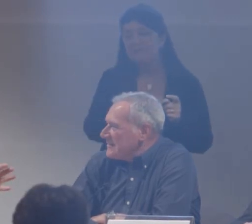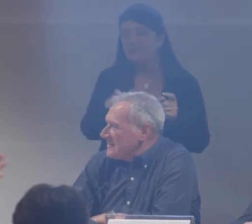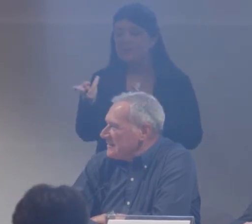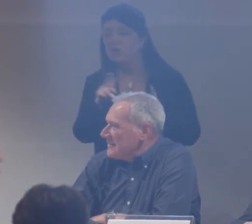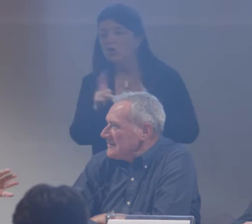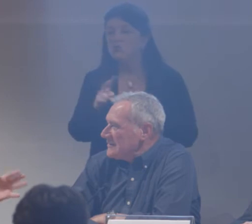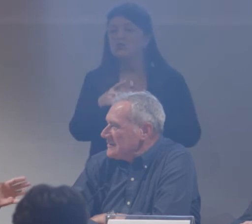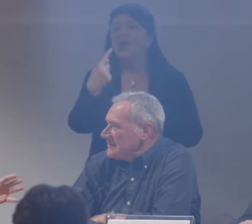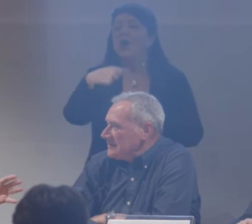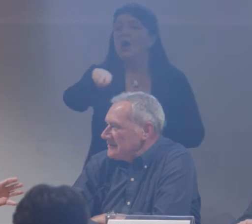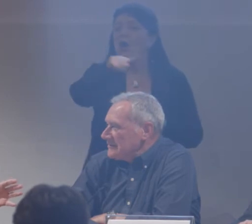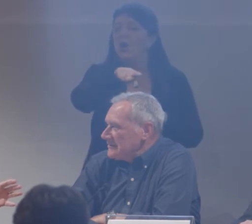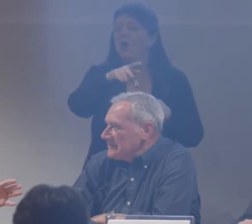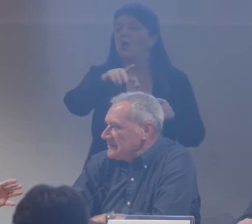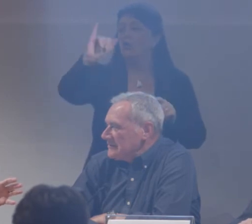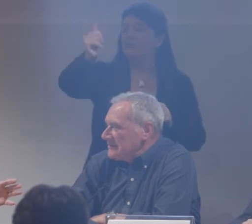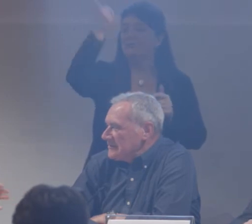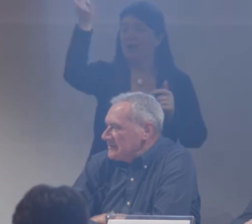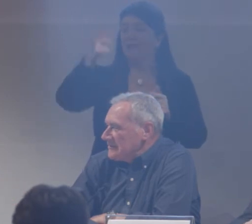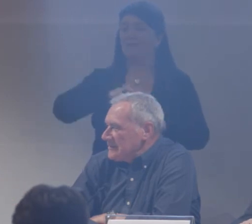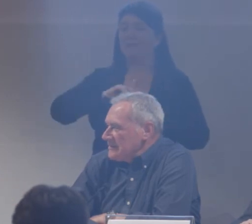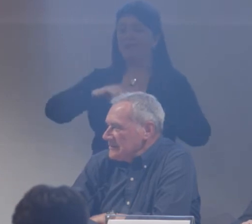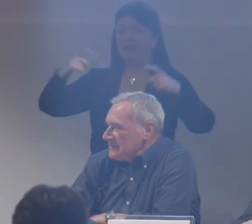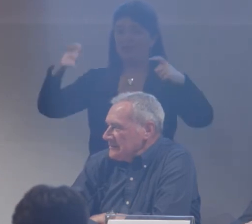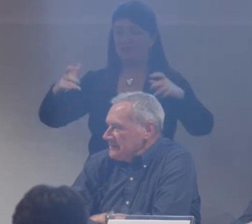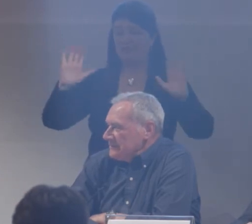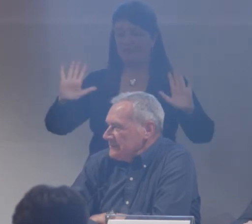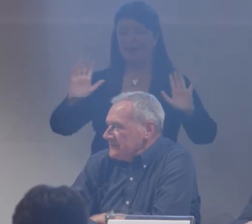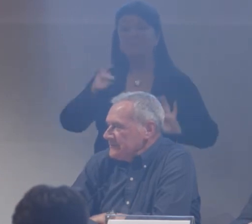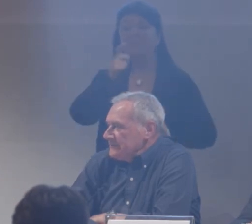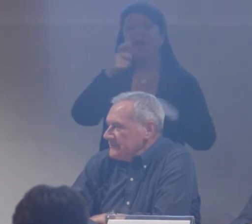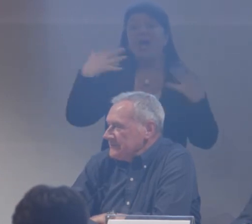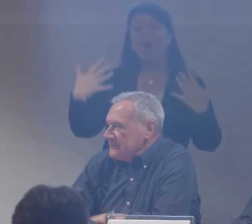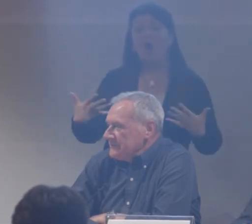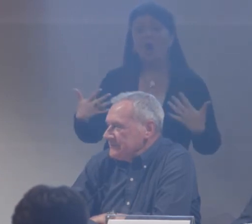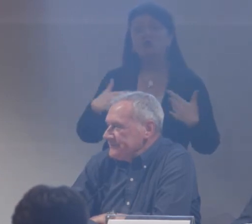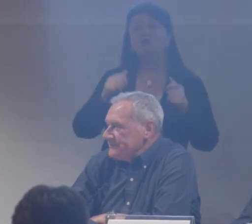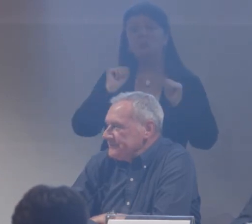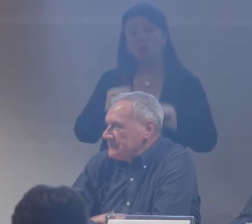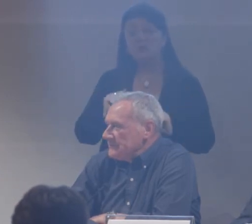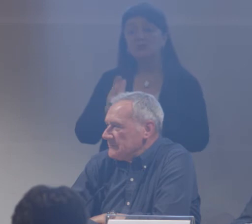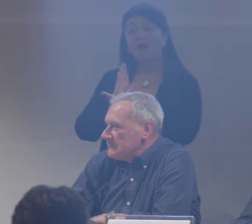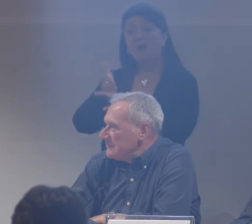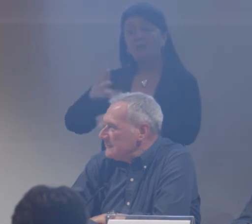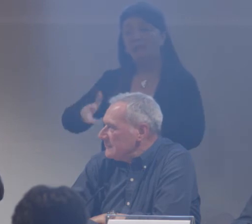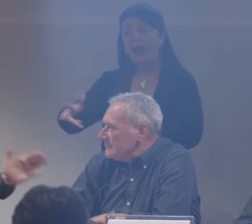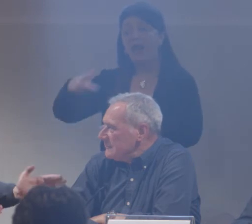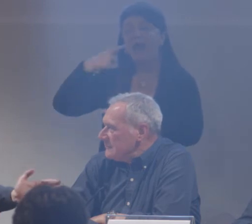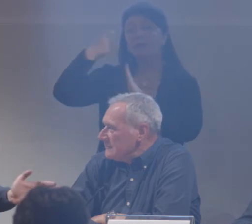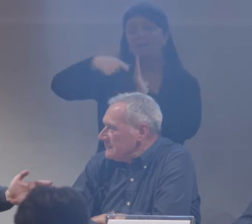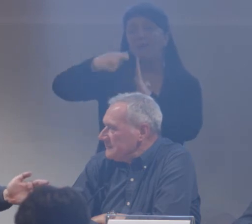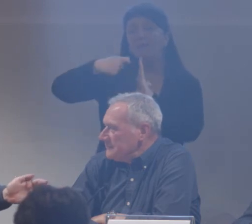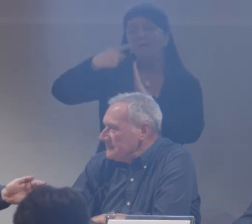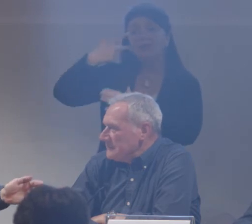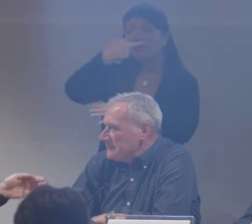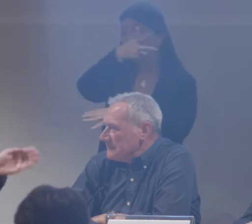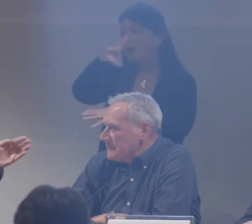hanno salvato la mia città. Se oggi si può girare un film a Palermo senza pagare il pizzo, è grazie a